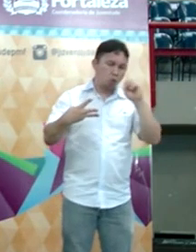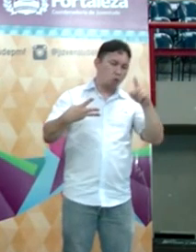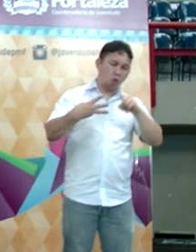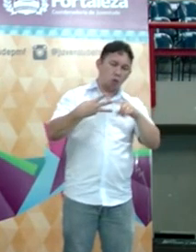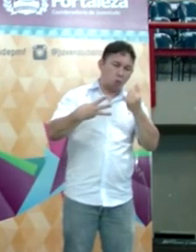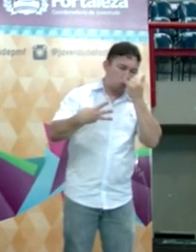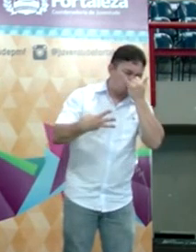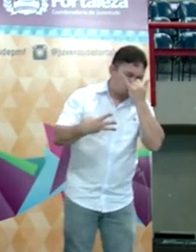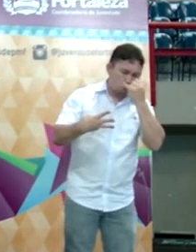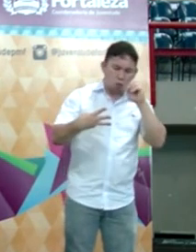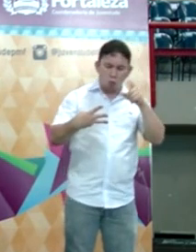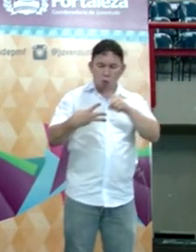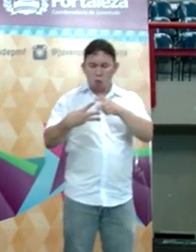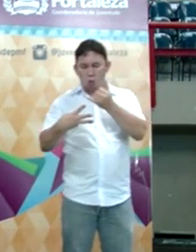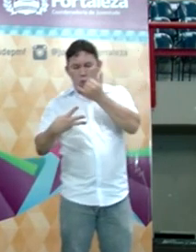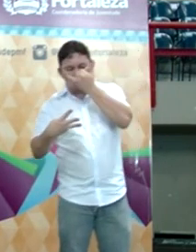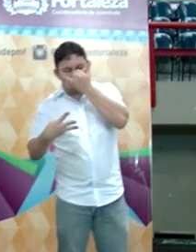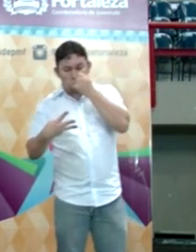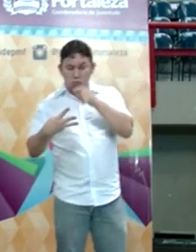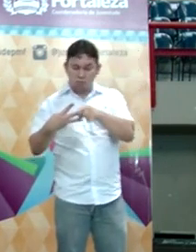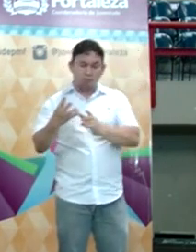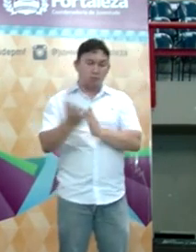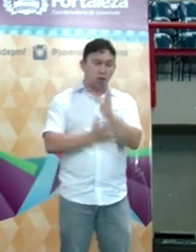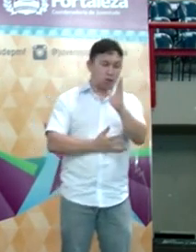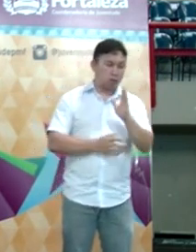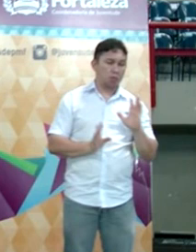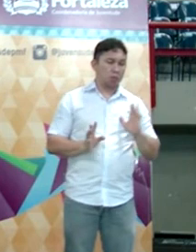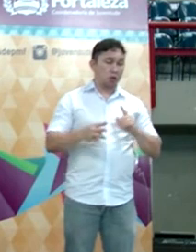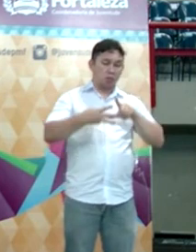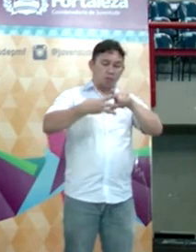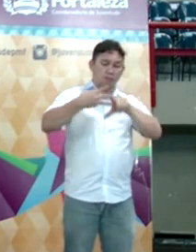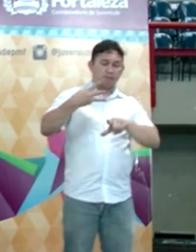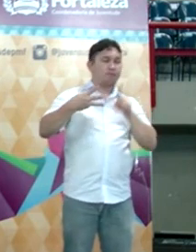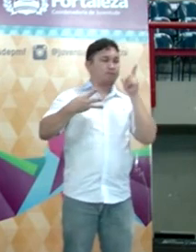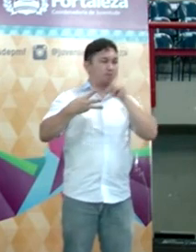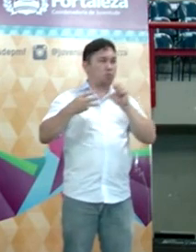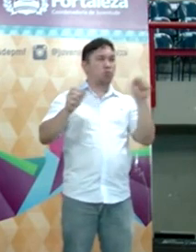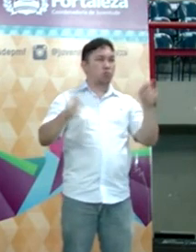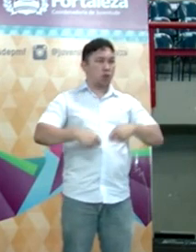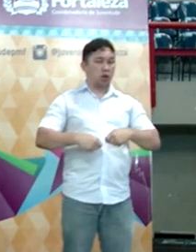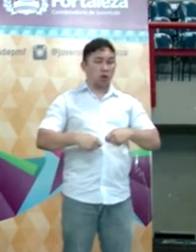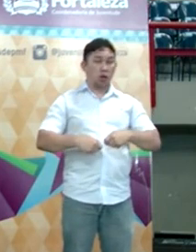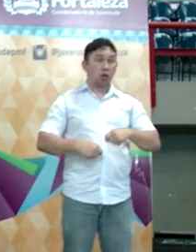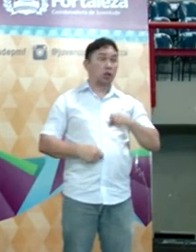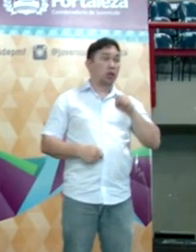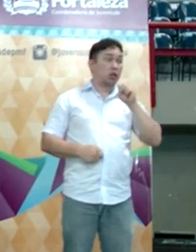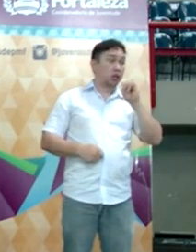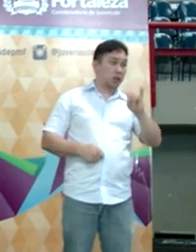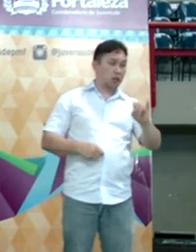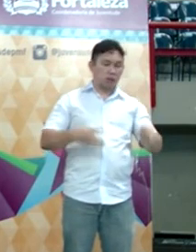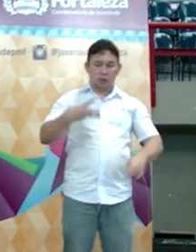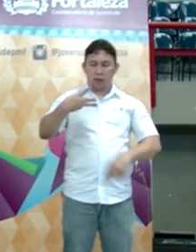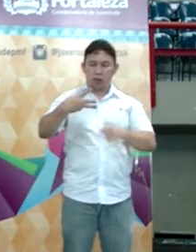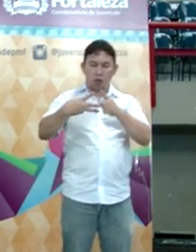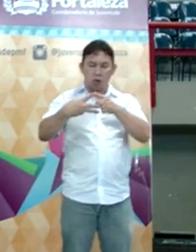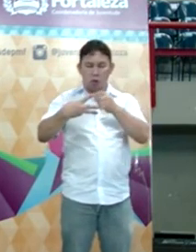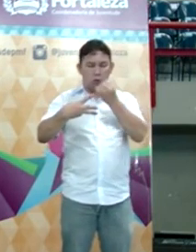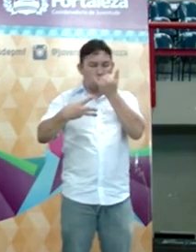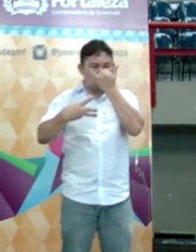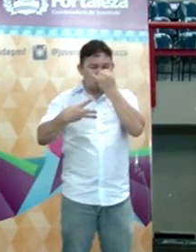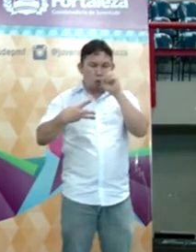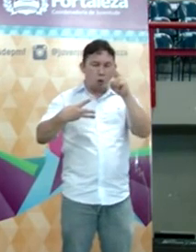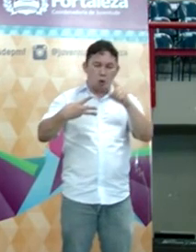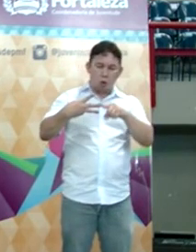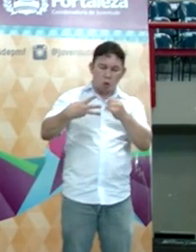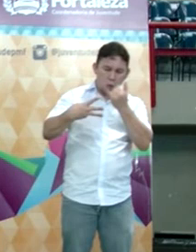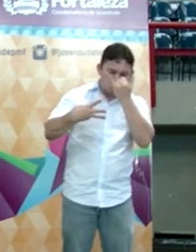consegue passar. Ele pode se dar bem em tudo, na prova, na entrevista, no currículo, pode. Mas se ele se der mal só em um, a questão